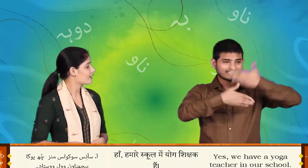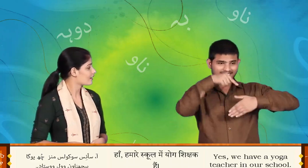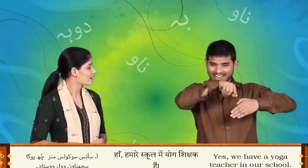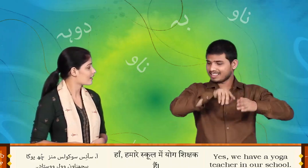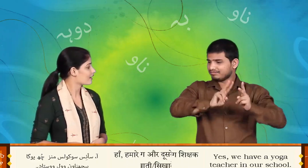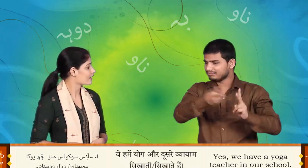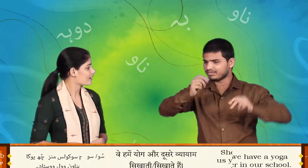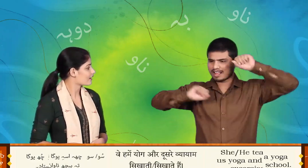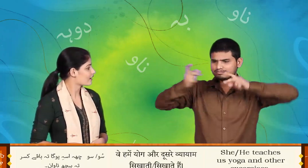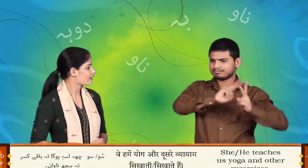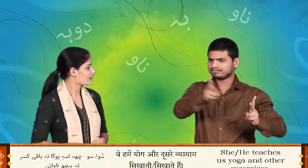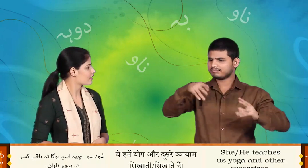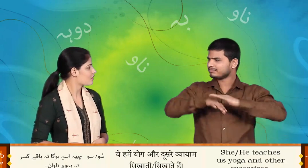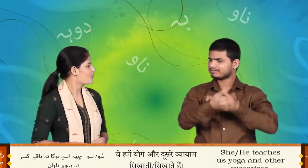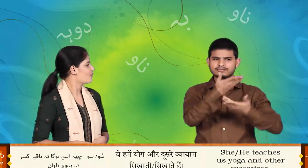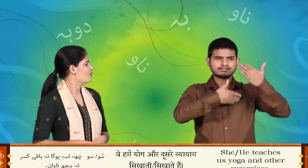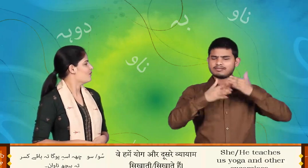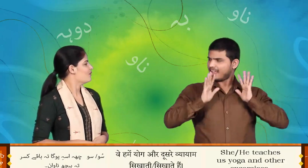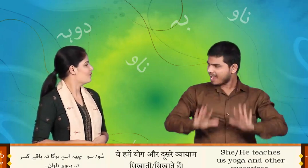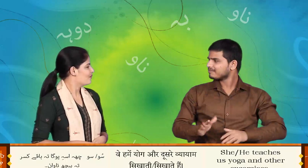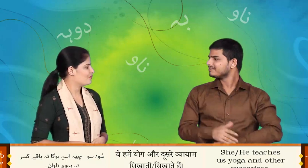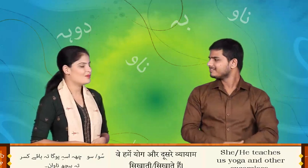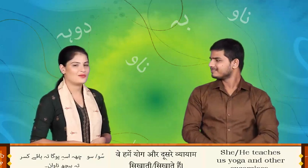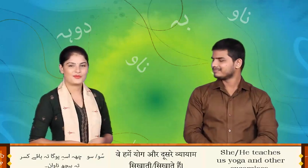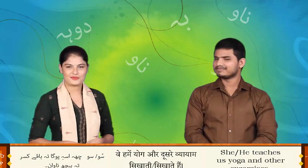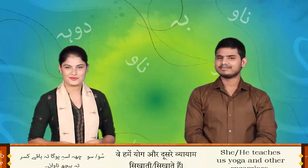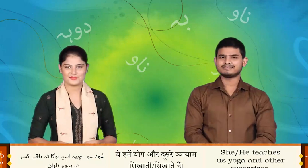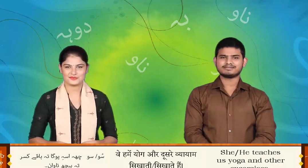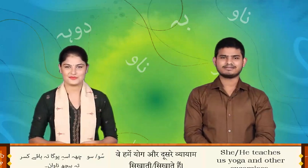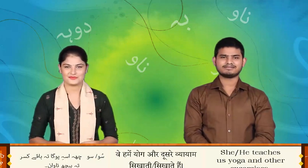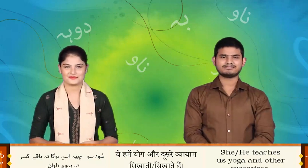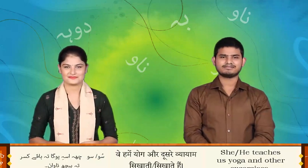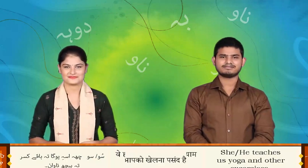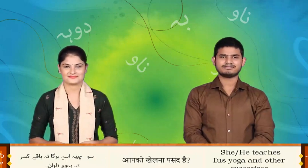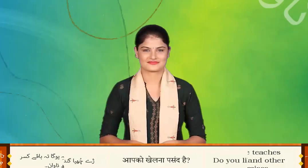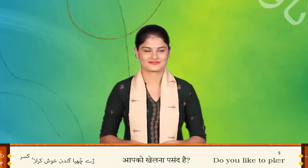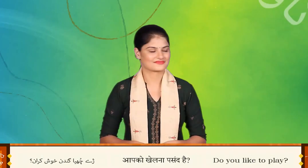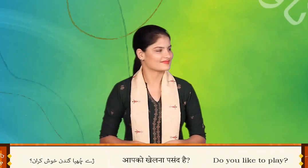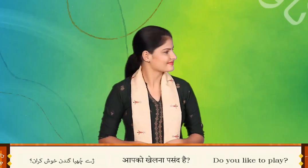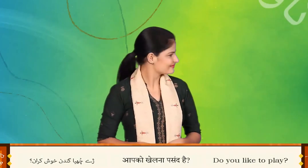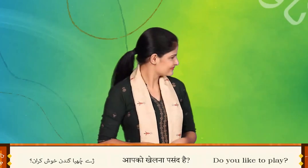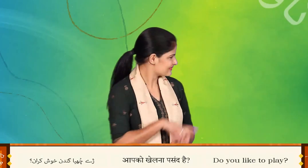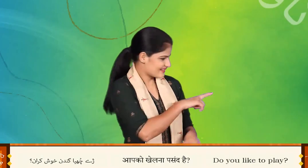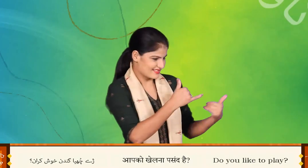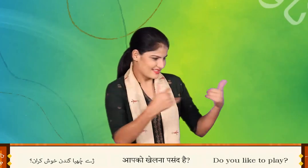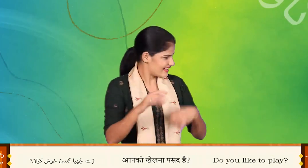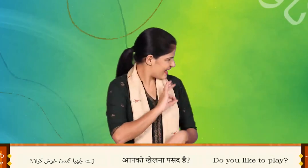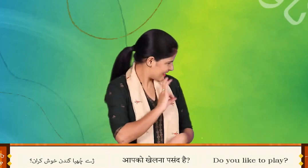वस्ताद ते सो छे ऐस योग तक काई कसरत हिचनावान? चे छुई गिंदून